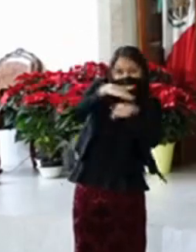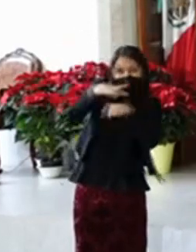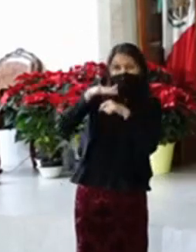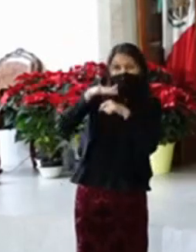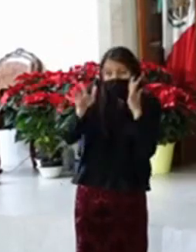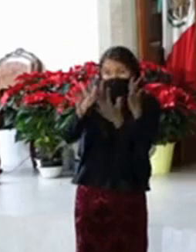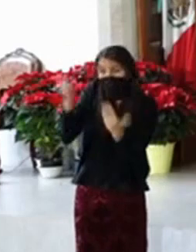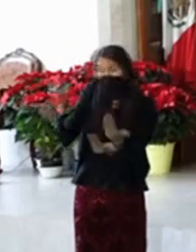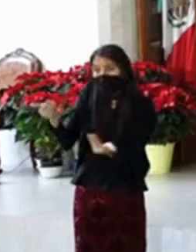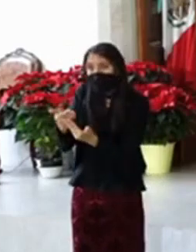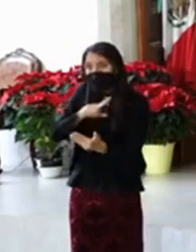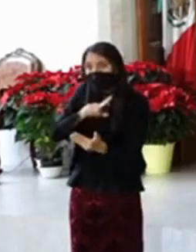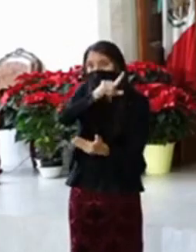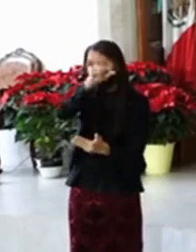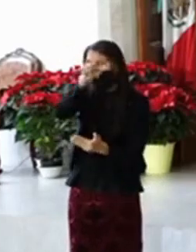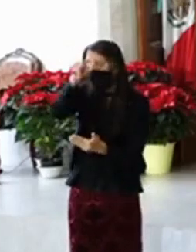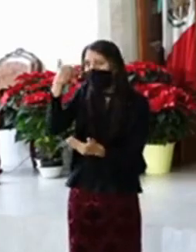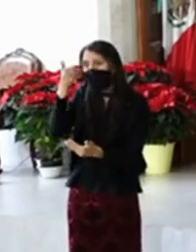la realidad de esta palabra,